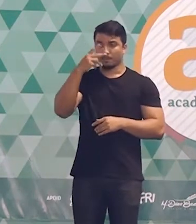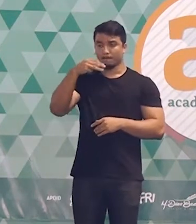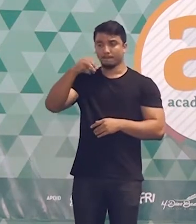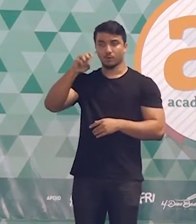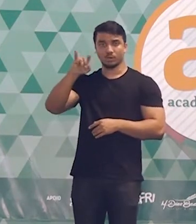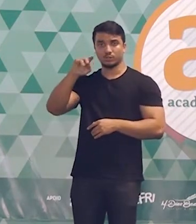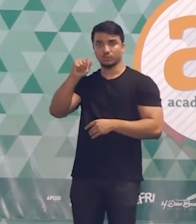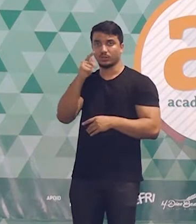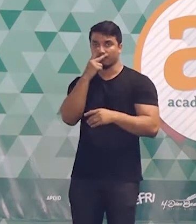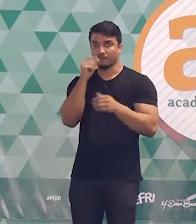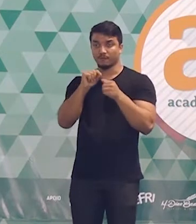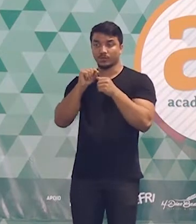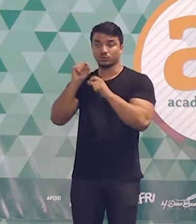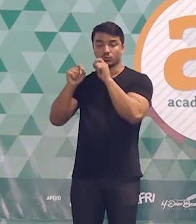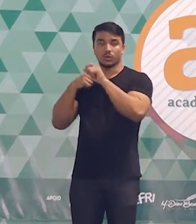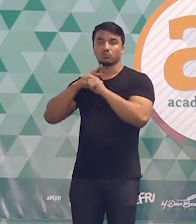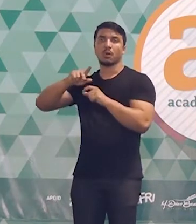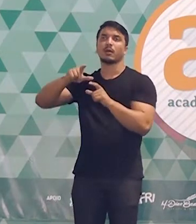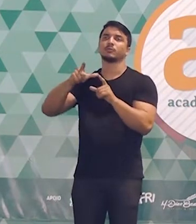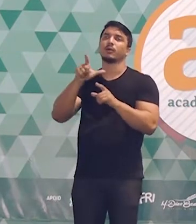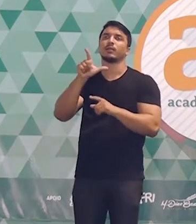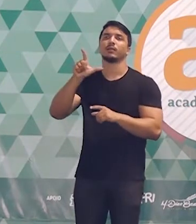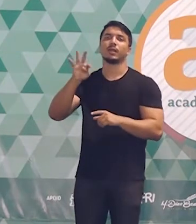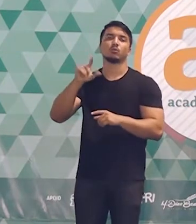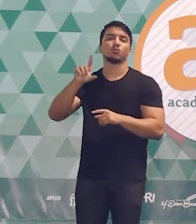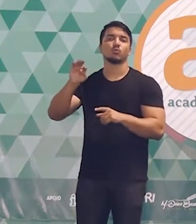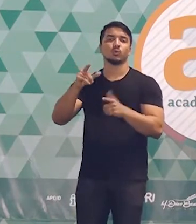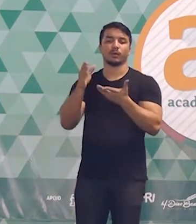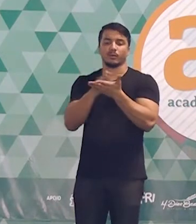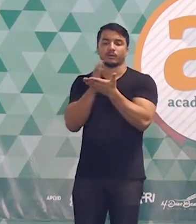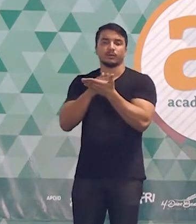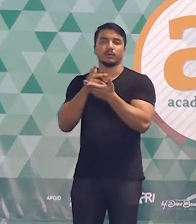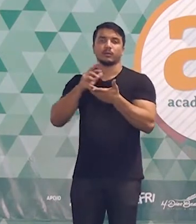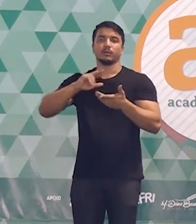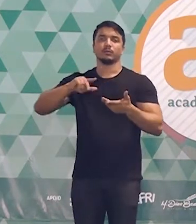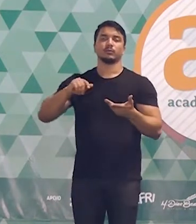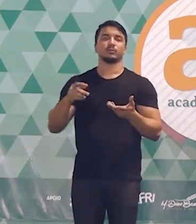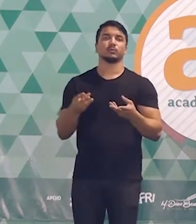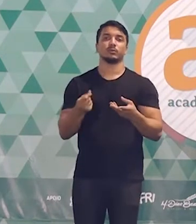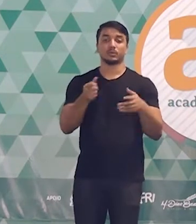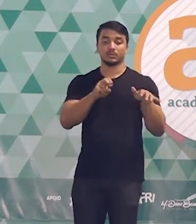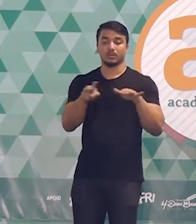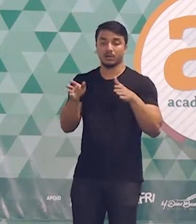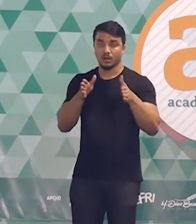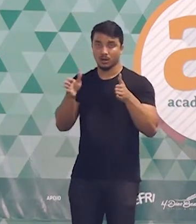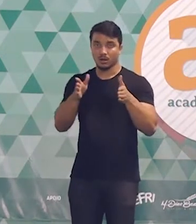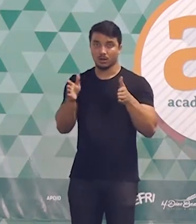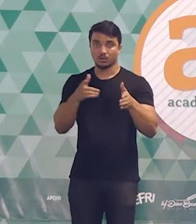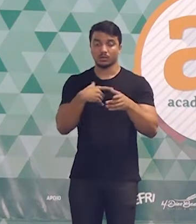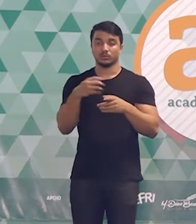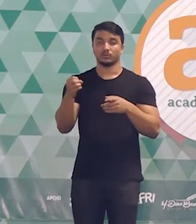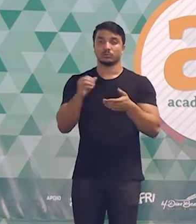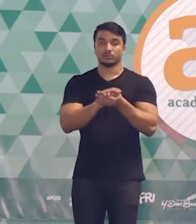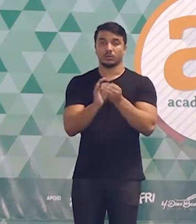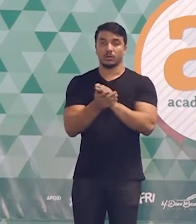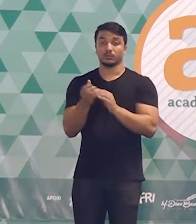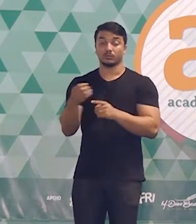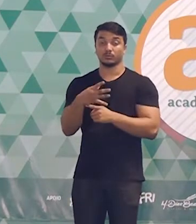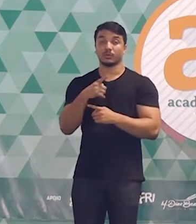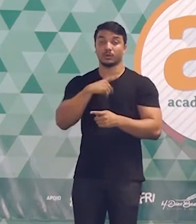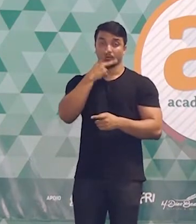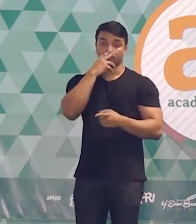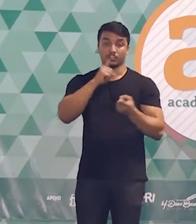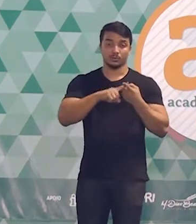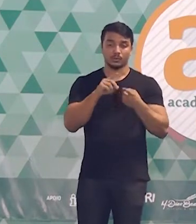fizeram, não só na literatura, eu não estou falando de literatura. Semana de Arte Moderna não foi só na literatura.